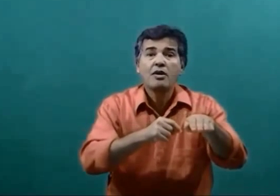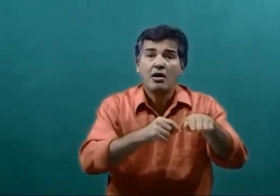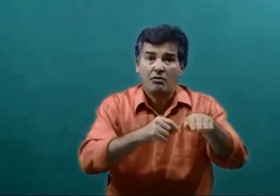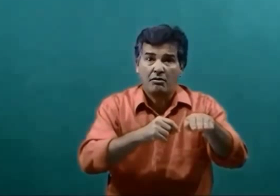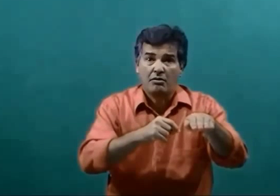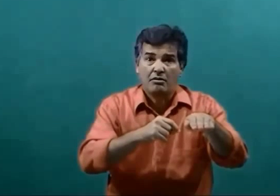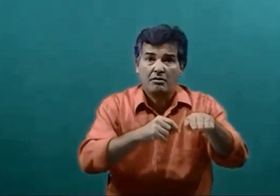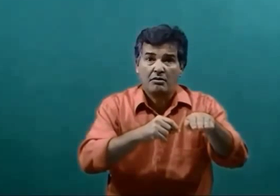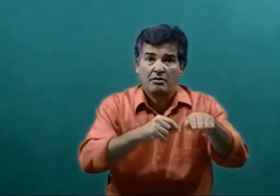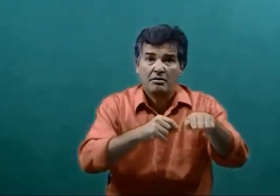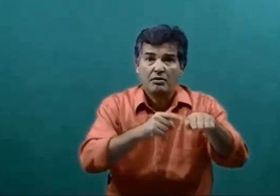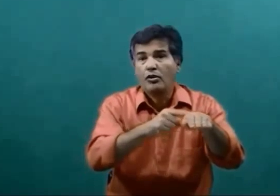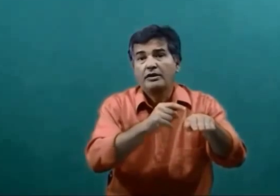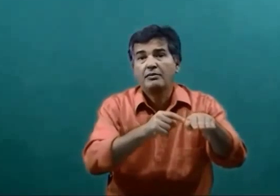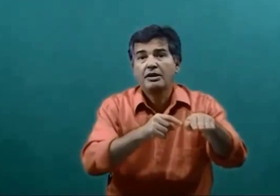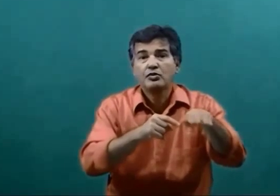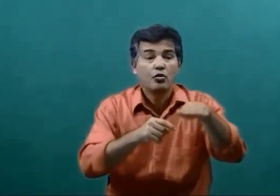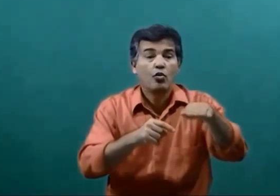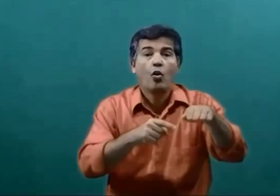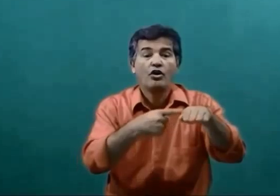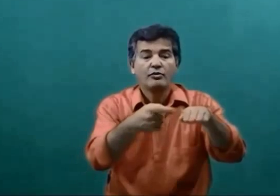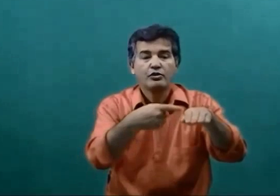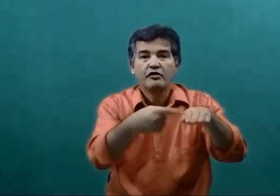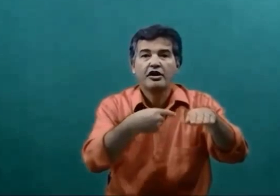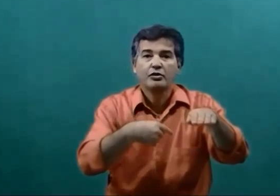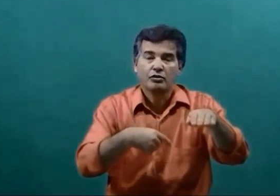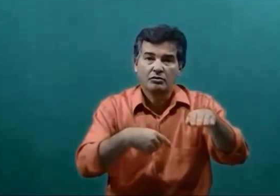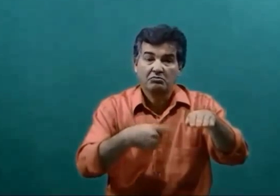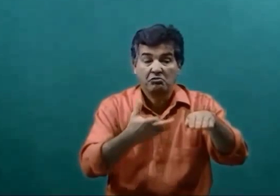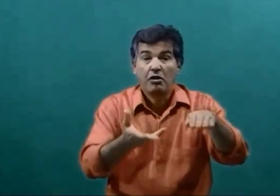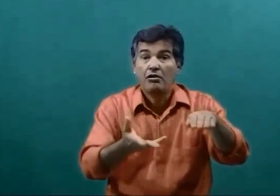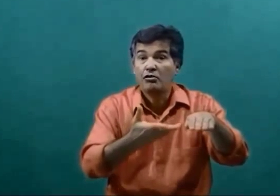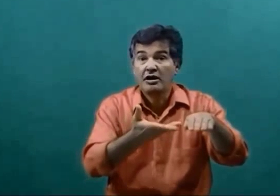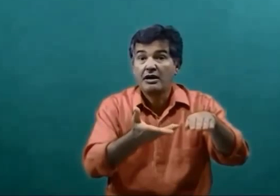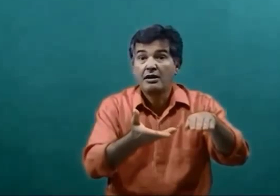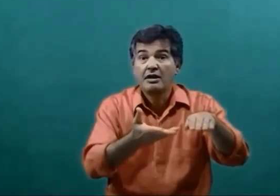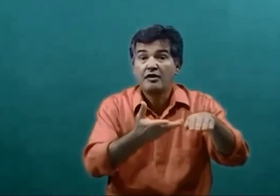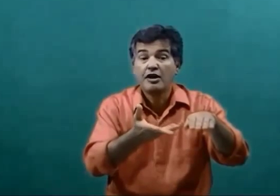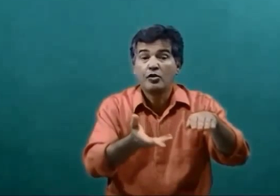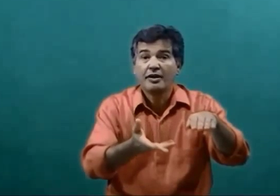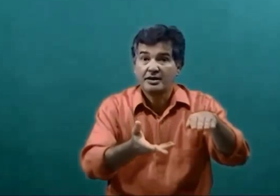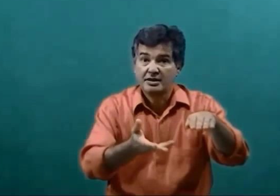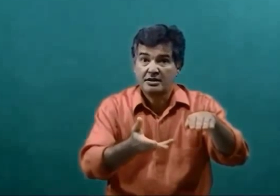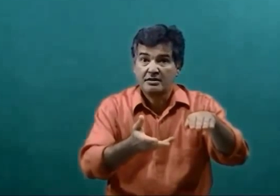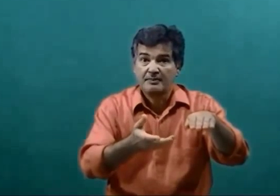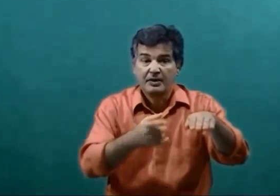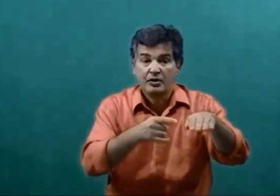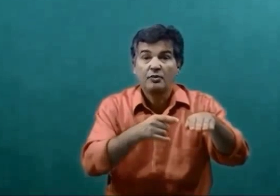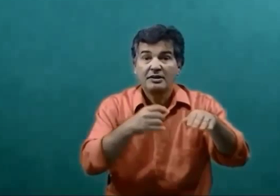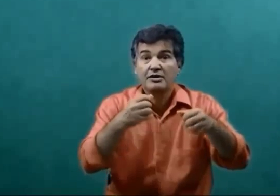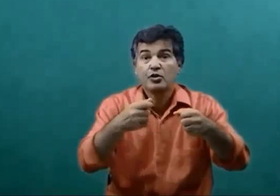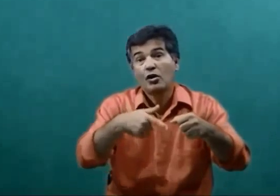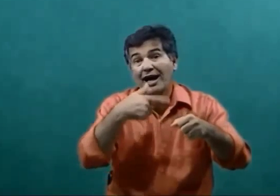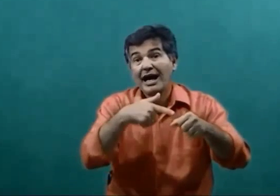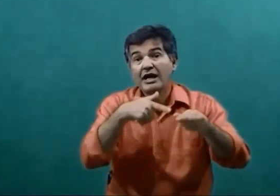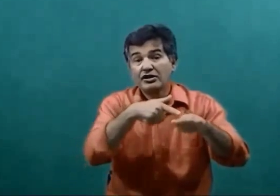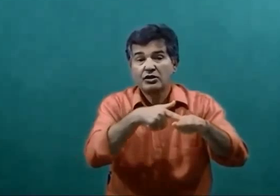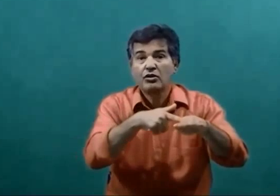caminhão? Ou até mesmo o ônibus, o veículo. Qual? Que veículo é este? Então eu preciso colocar, antes de colocar